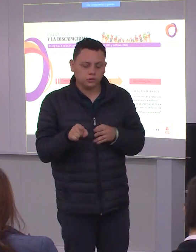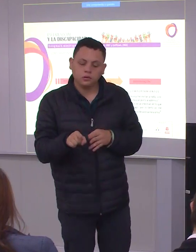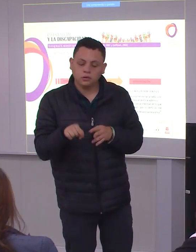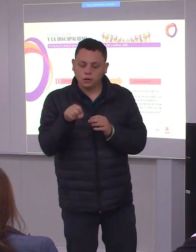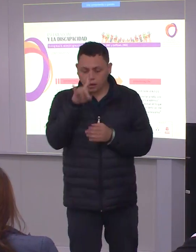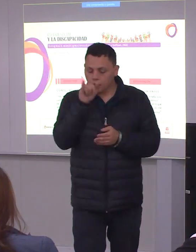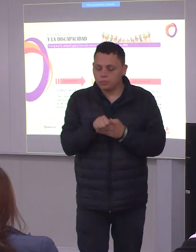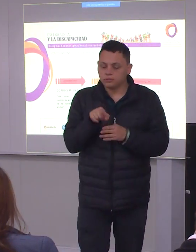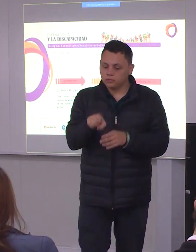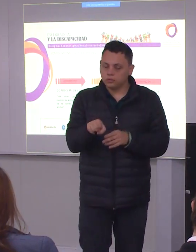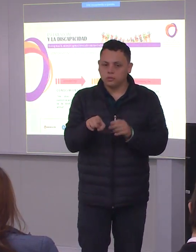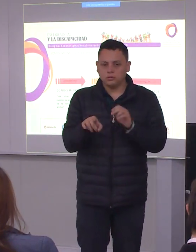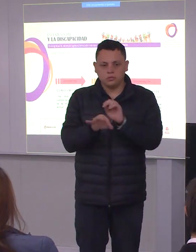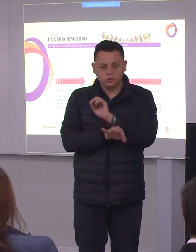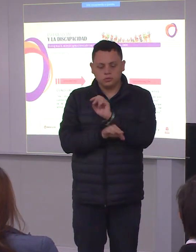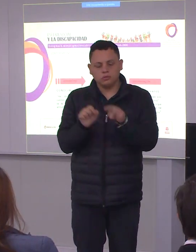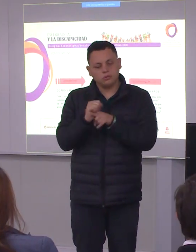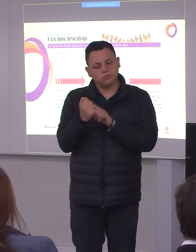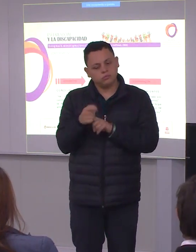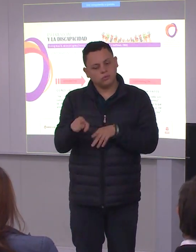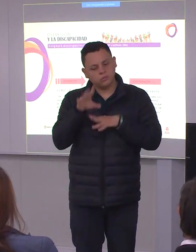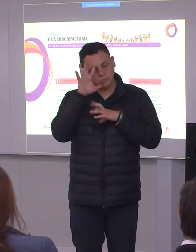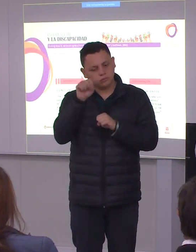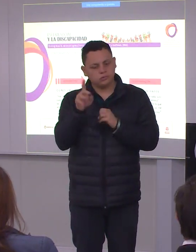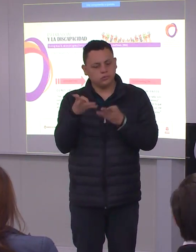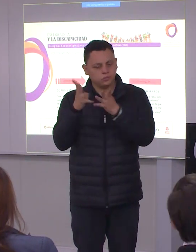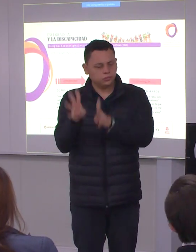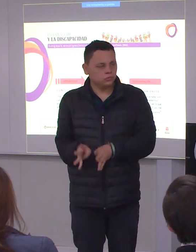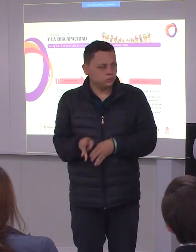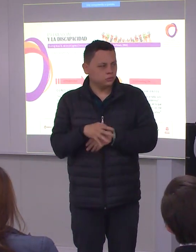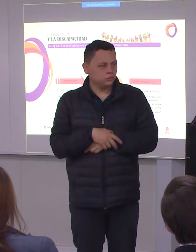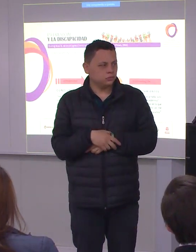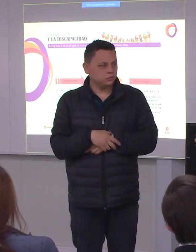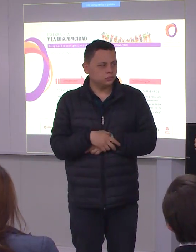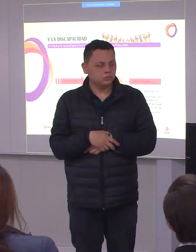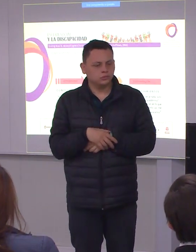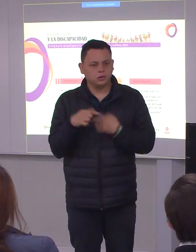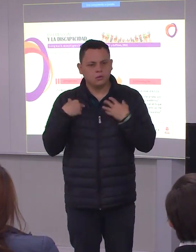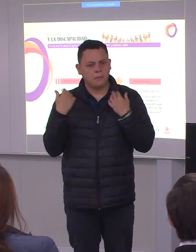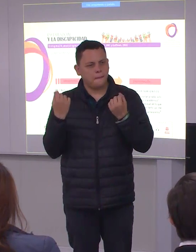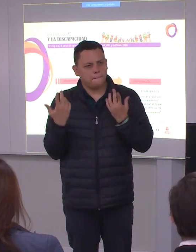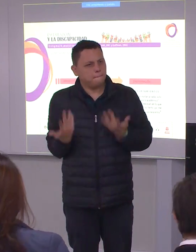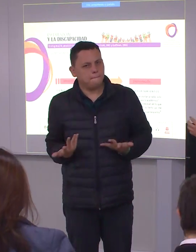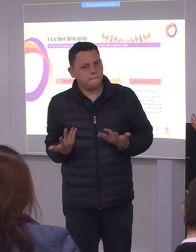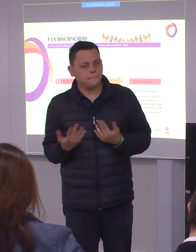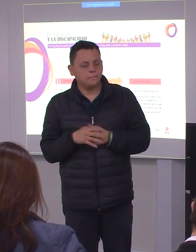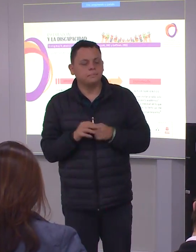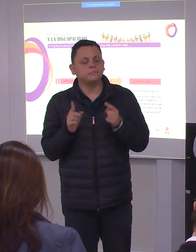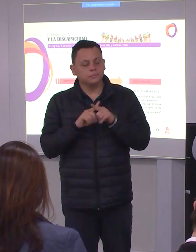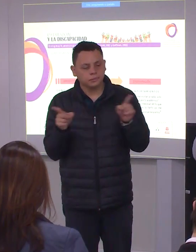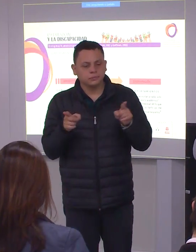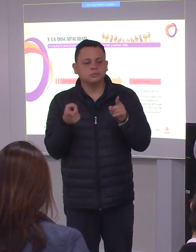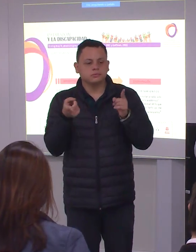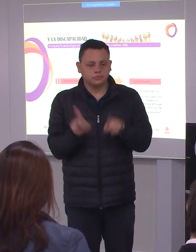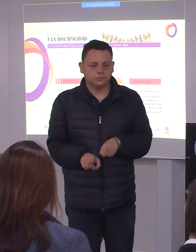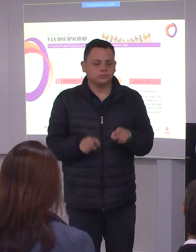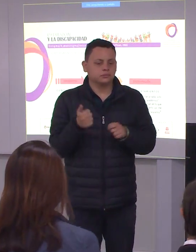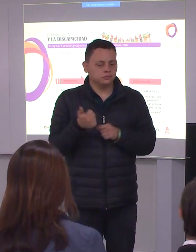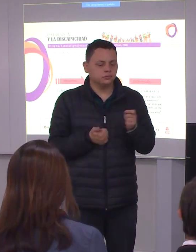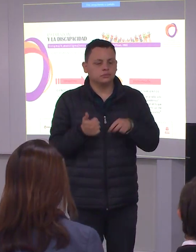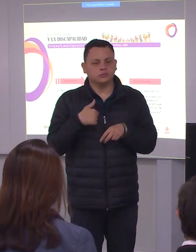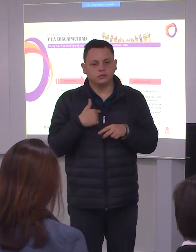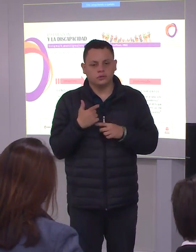y digamos que esa es la explicación y no alcanza a ver una comprensión de pero también hay un